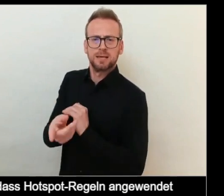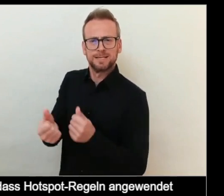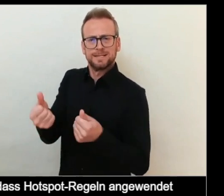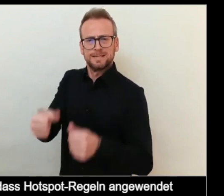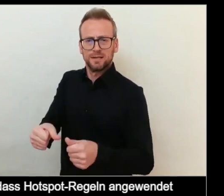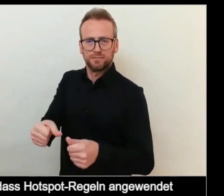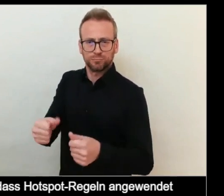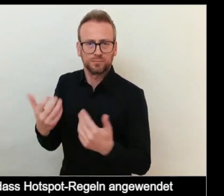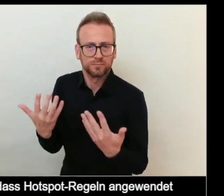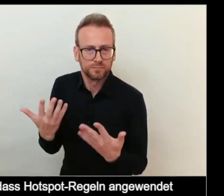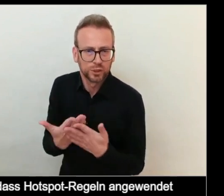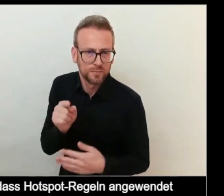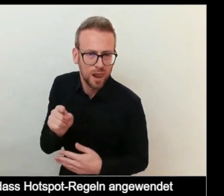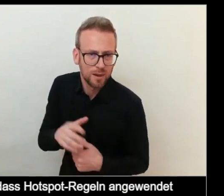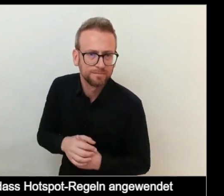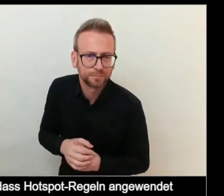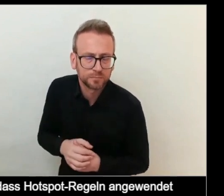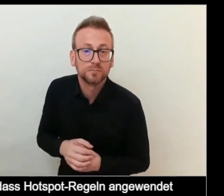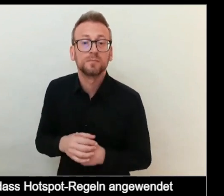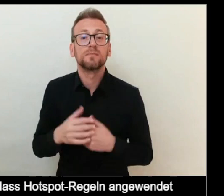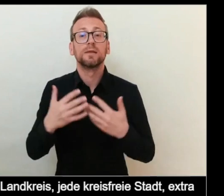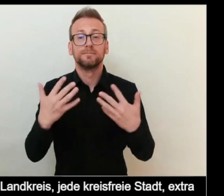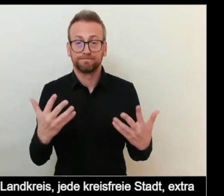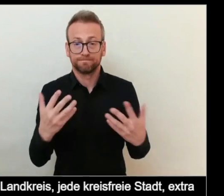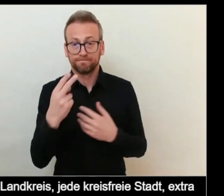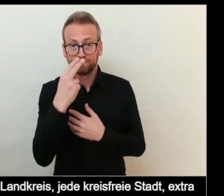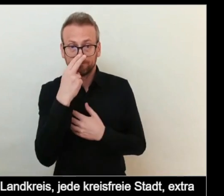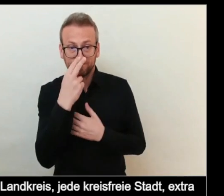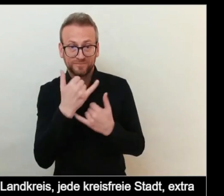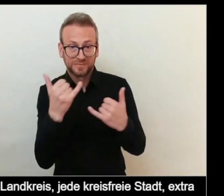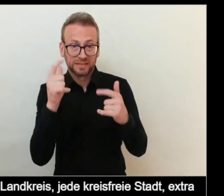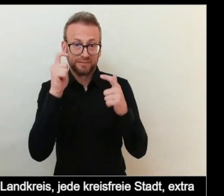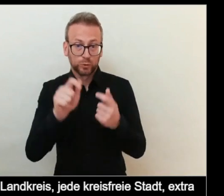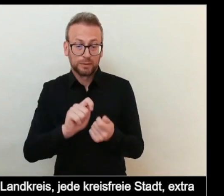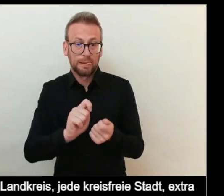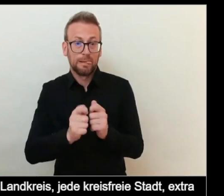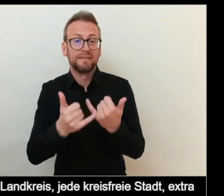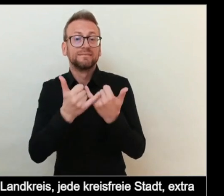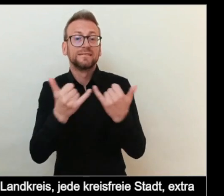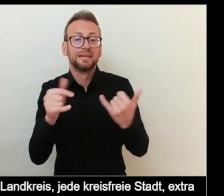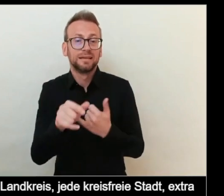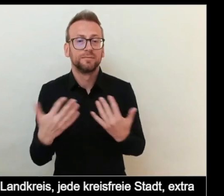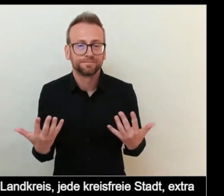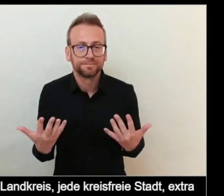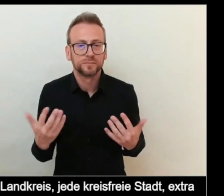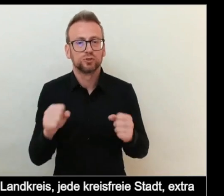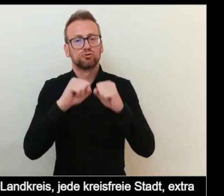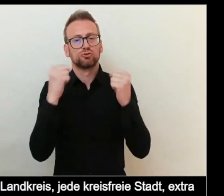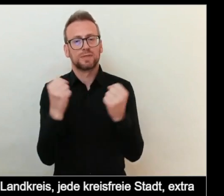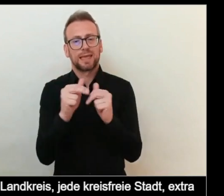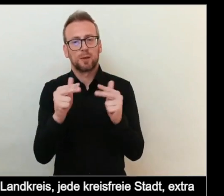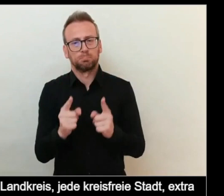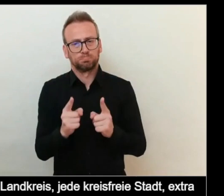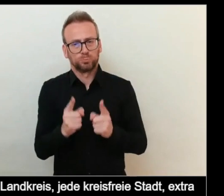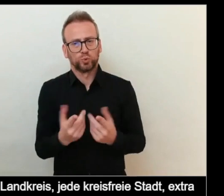Kreisverwaltungsbehörde haben wir jetzt eine Virusvariante von einer doch deutlich stärkeren Pathogenität. Wie realistisch das alles